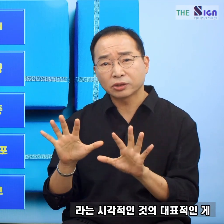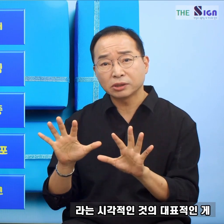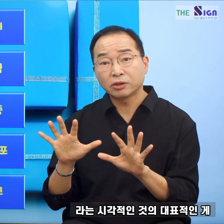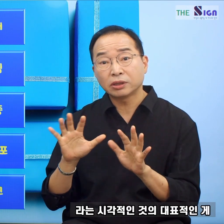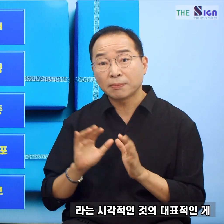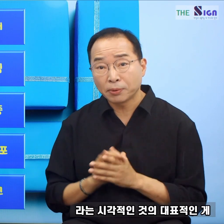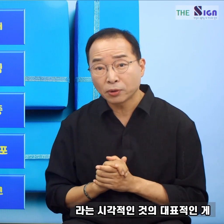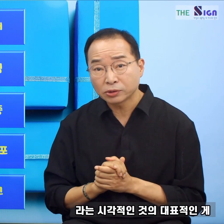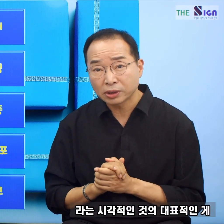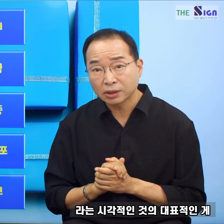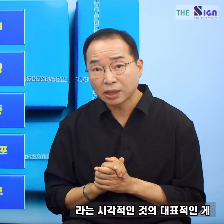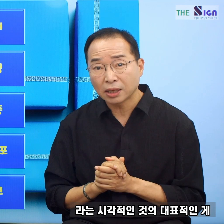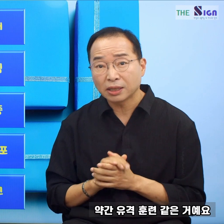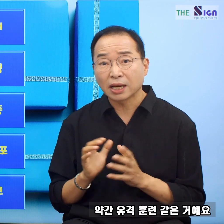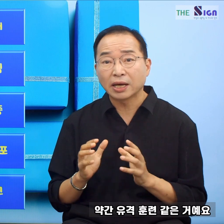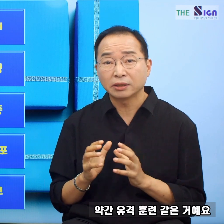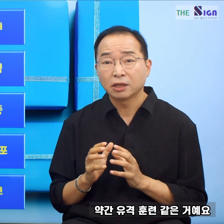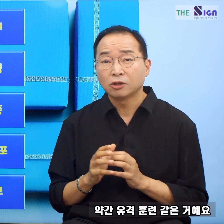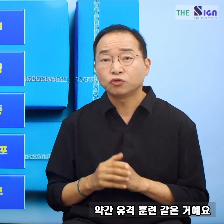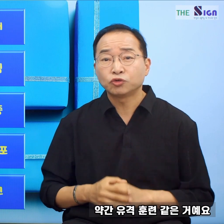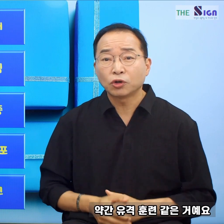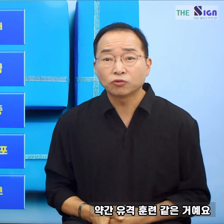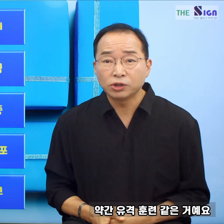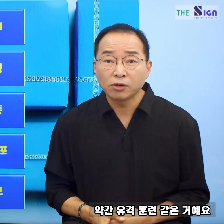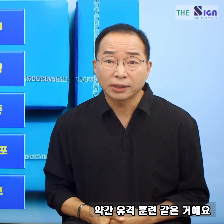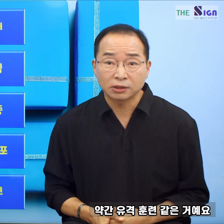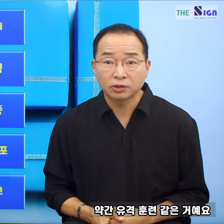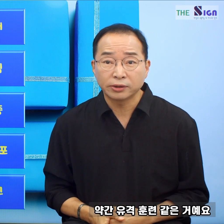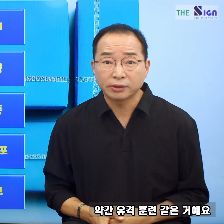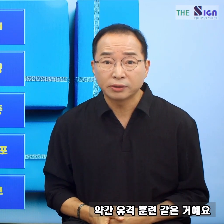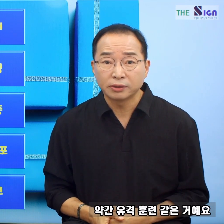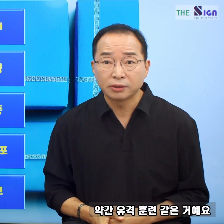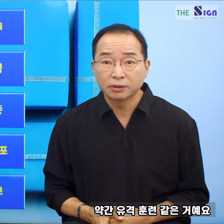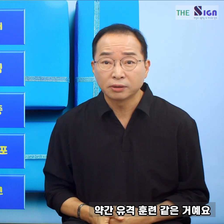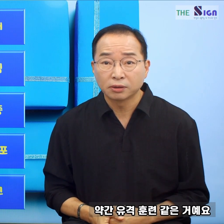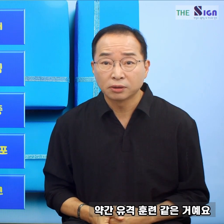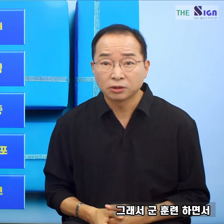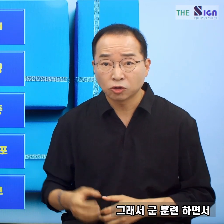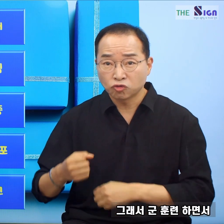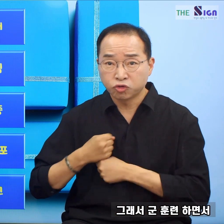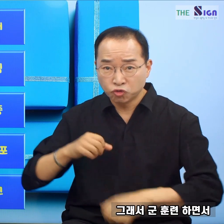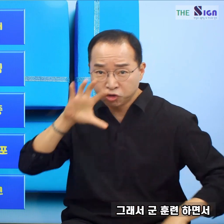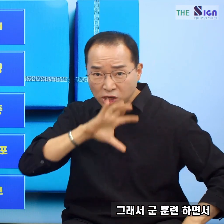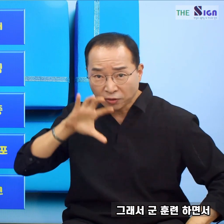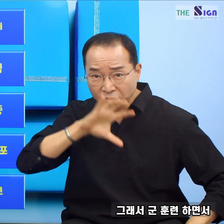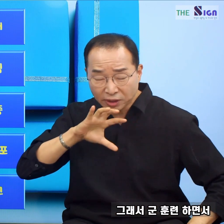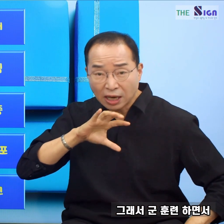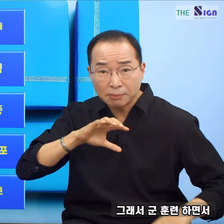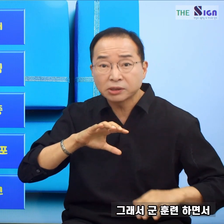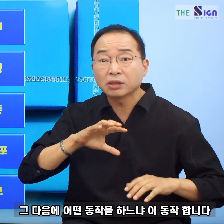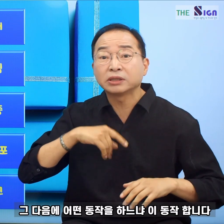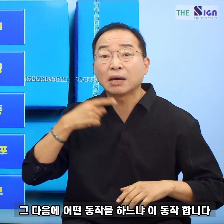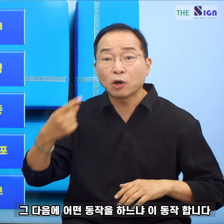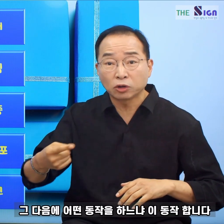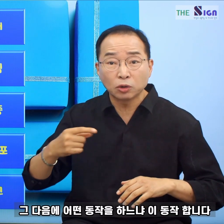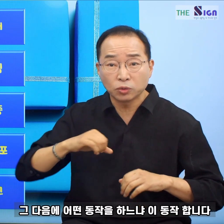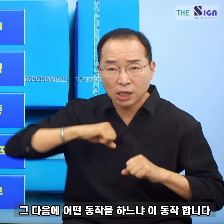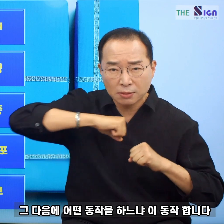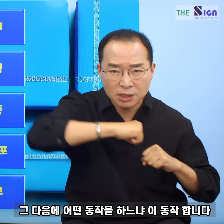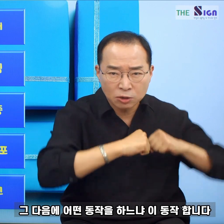거에 대표적인 게 약간 유격 훈련 같은 거예요. 그래서 군 훈련 하면서 그 다음에 어떤 동작 하냐면 이